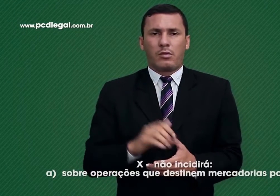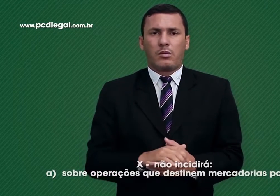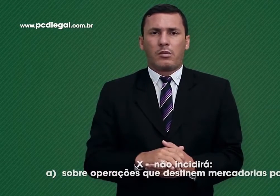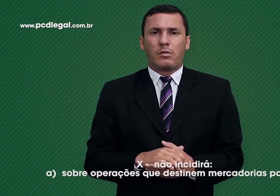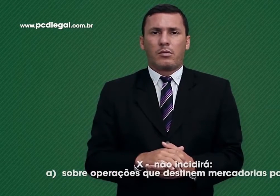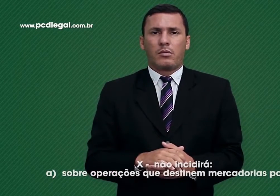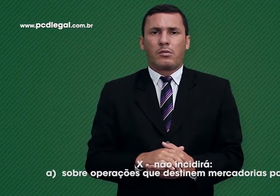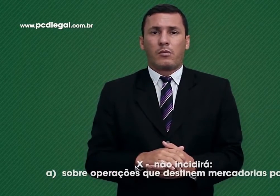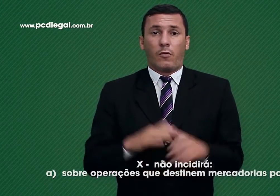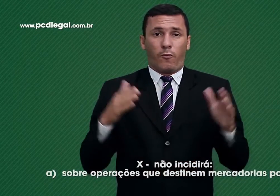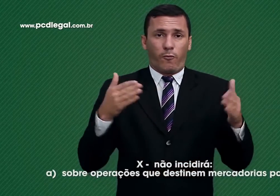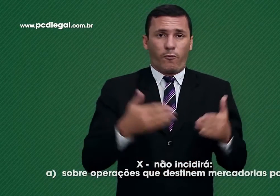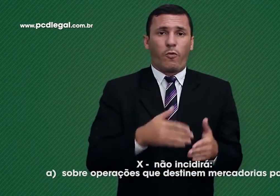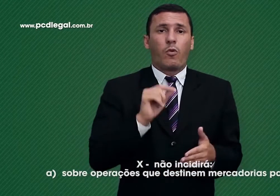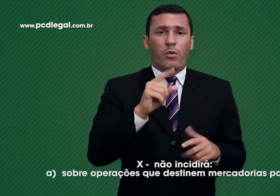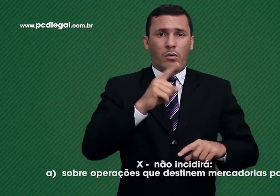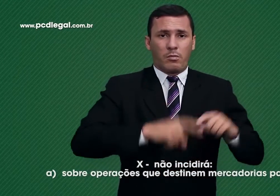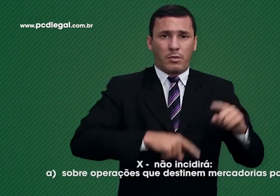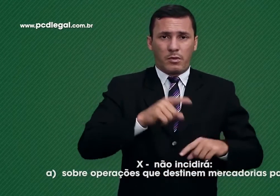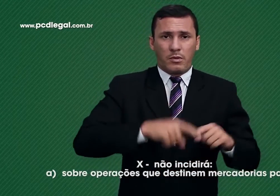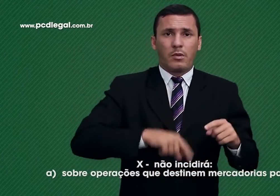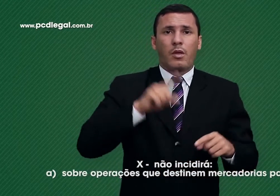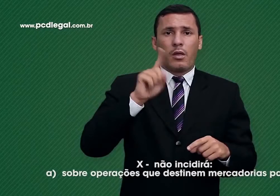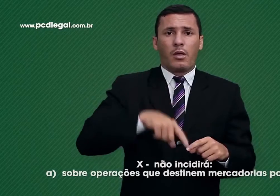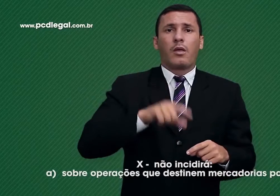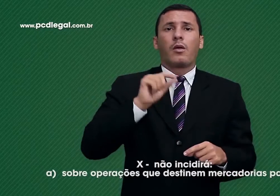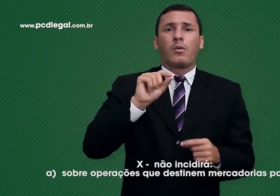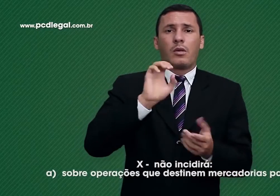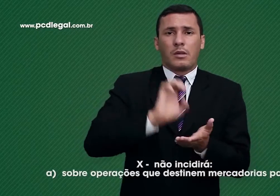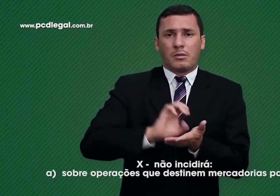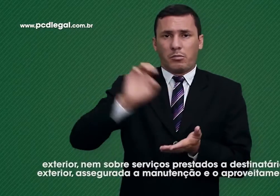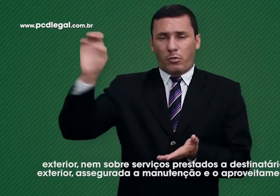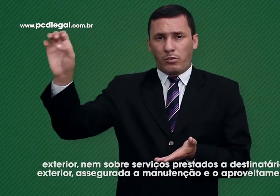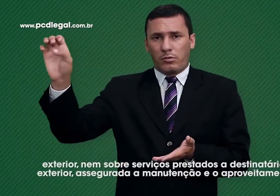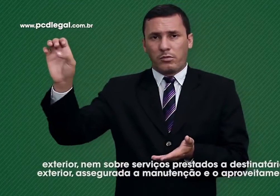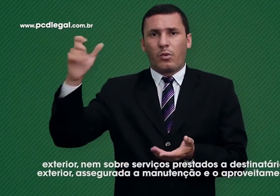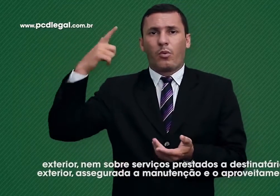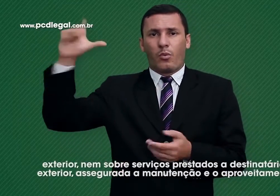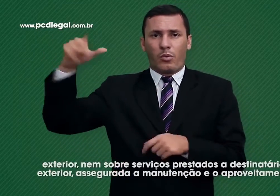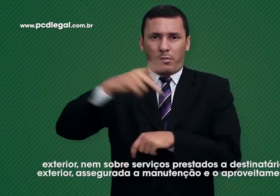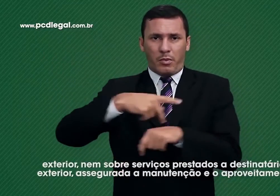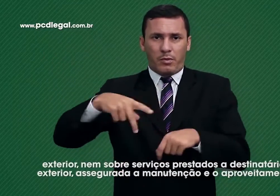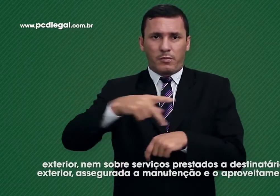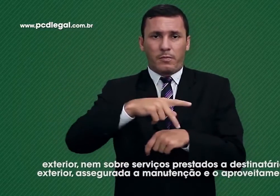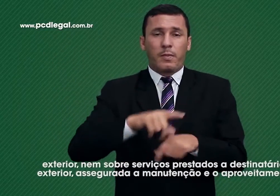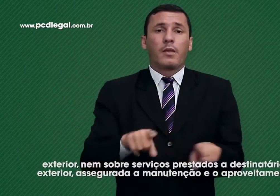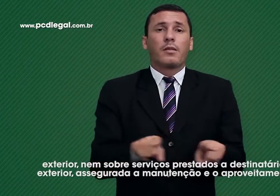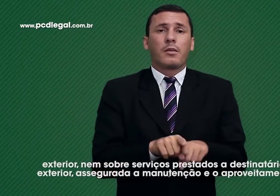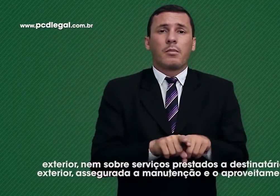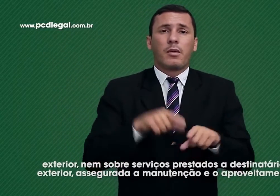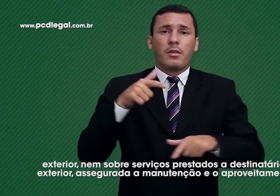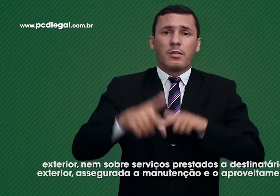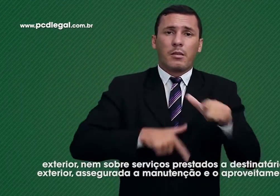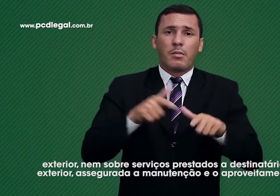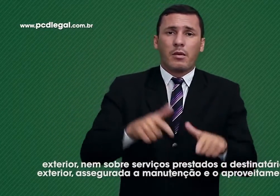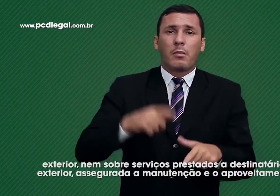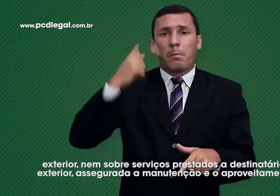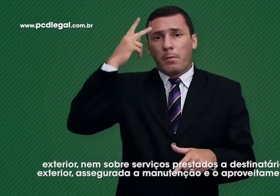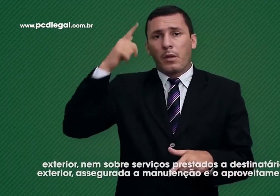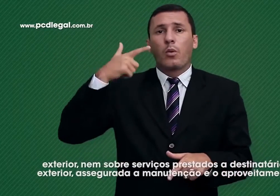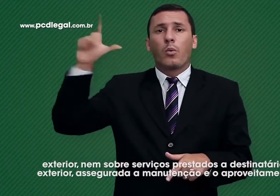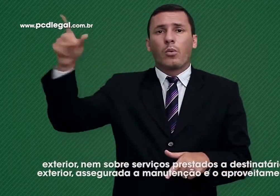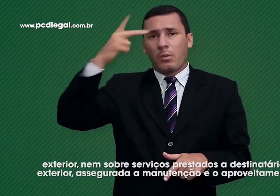incidirá: a. Sobre operações que destinem mercadorias para o exterior, nem sobre serviços prestados